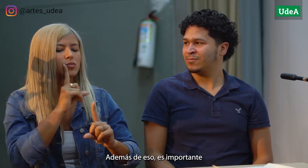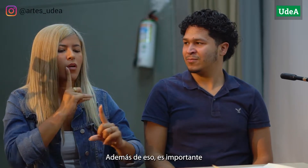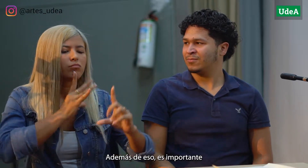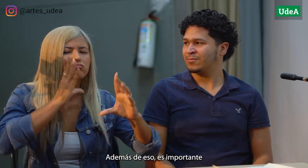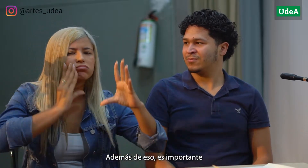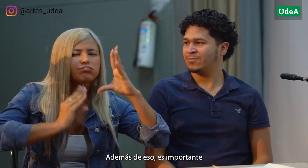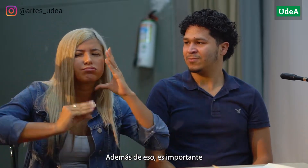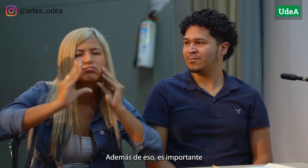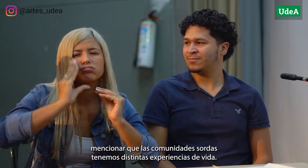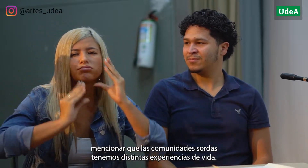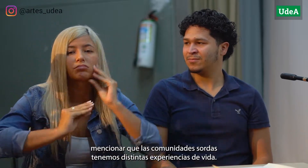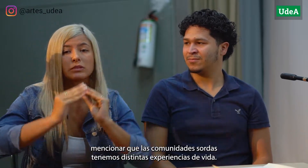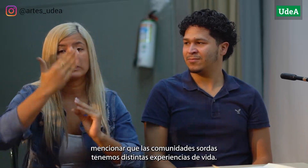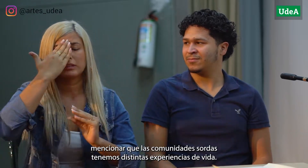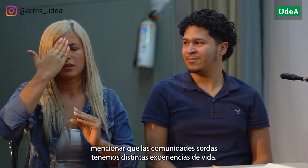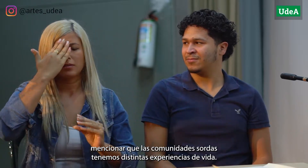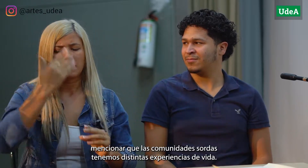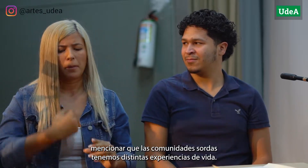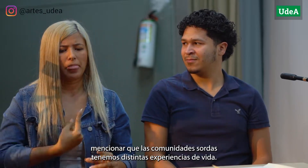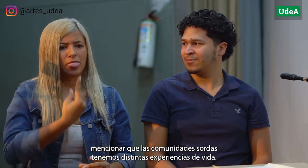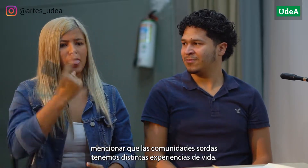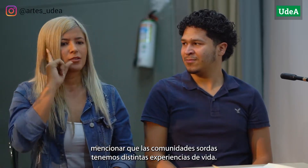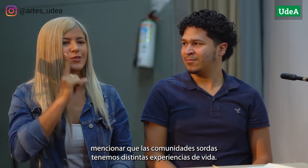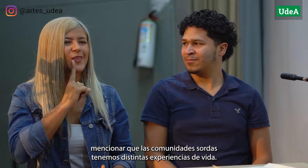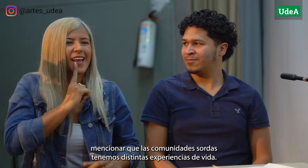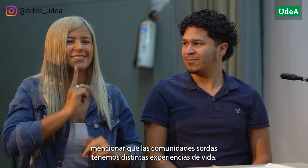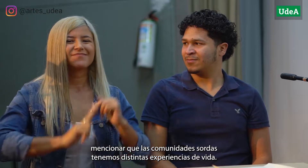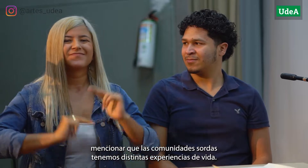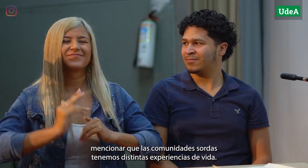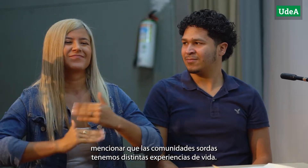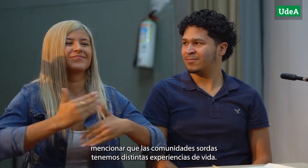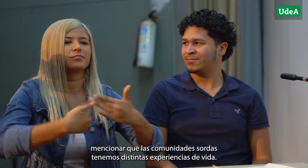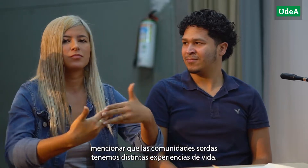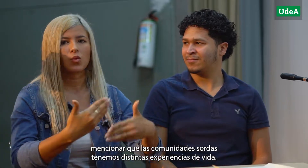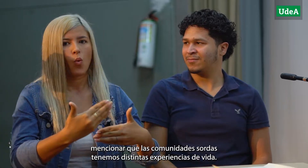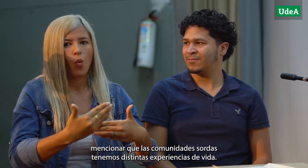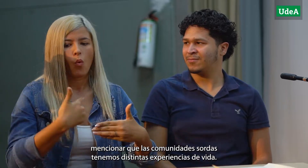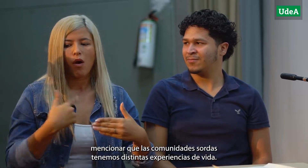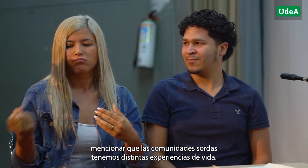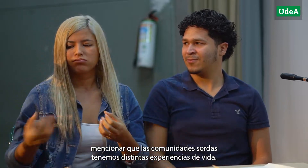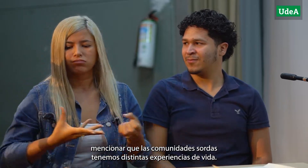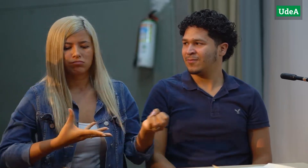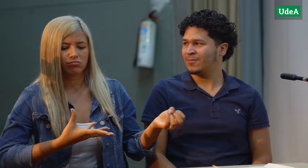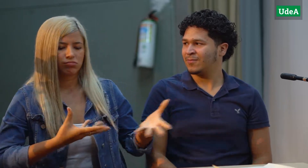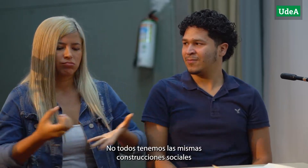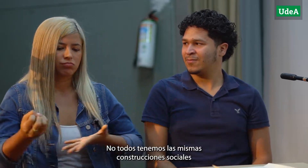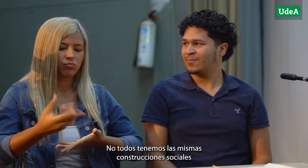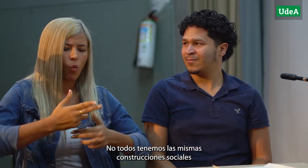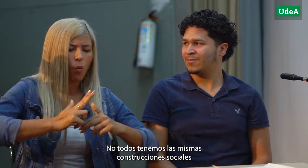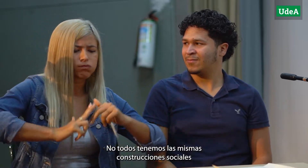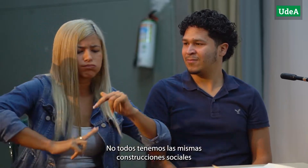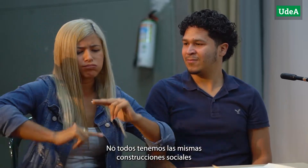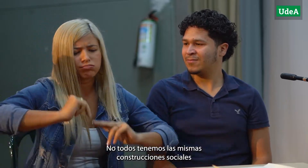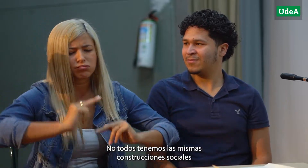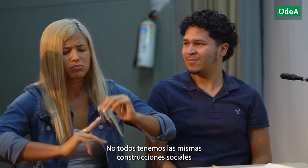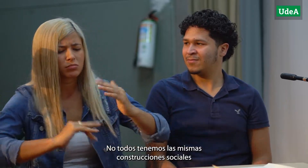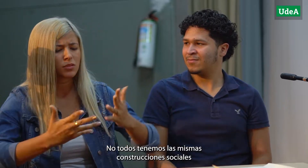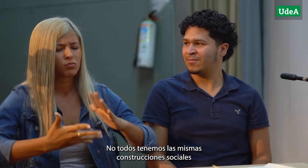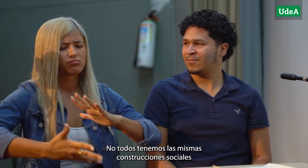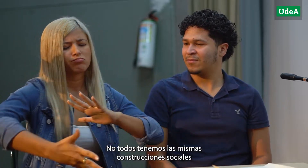Además de esto, es importante mencionar que las comunidades sordas tenemos distintas experiencias de vida. No todos